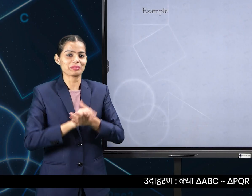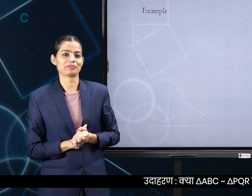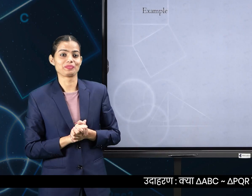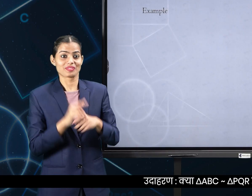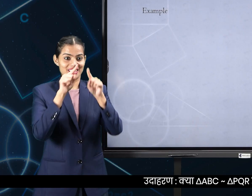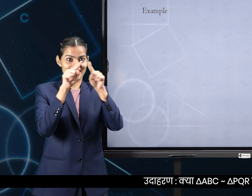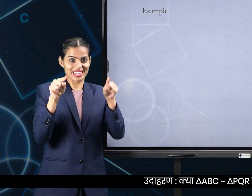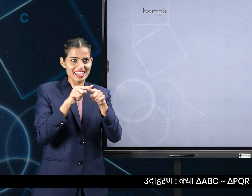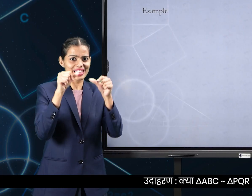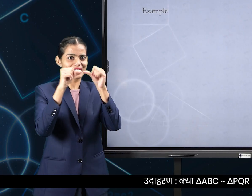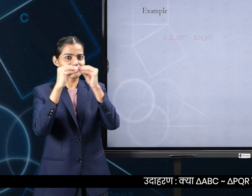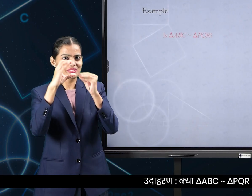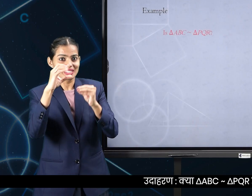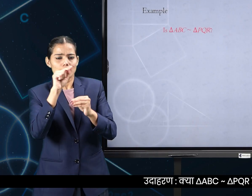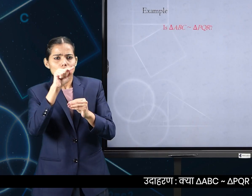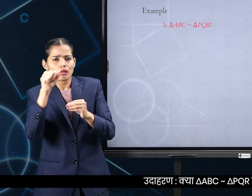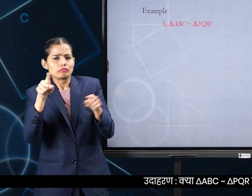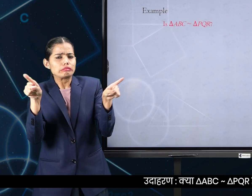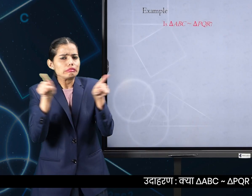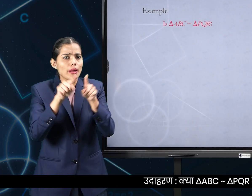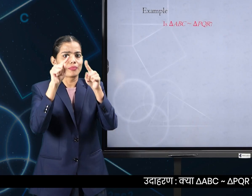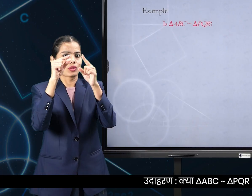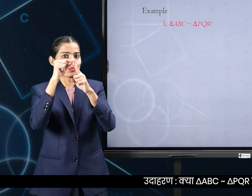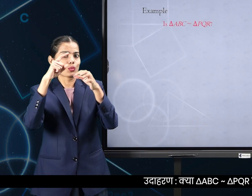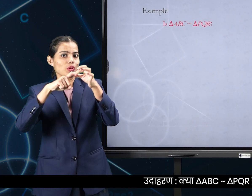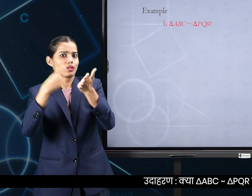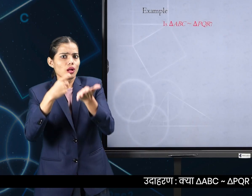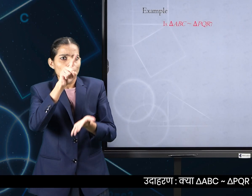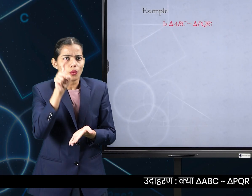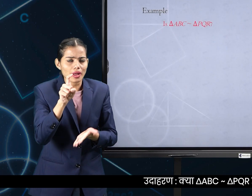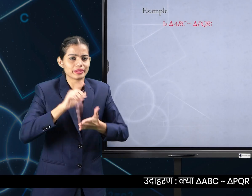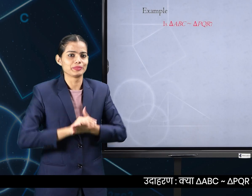उदाहरण, क्या त्रिभुज ABC सिमिलर टू त्रिभुज PQR है?